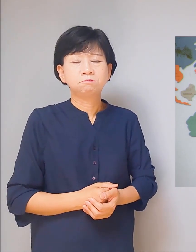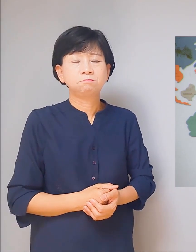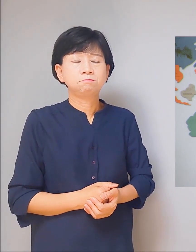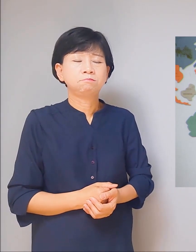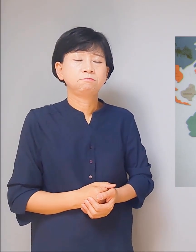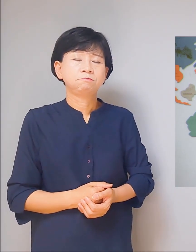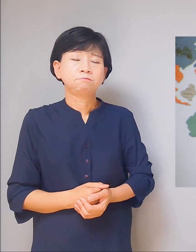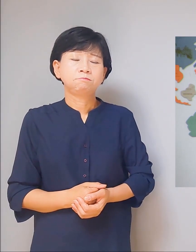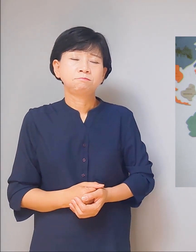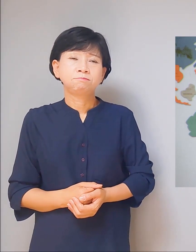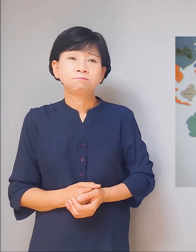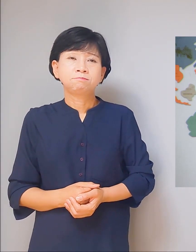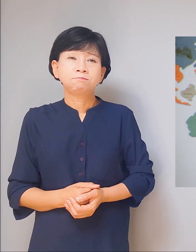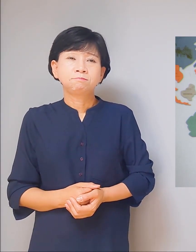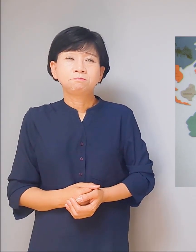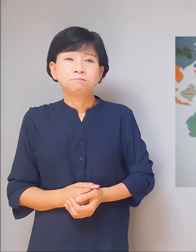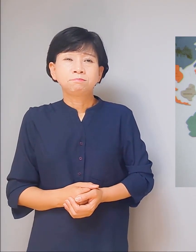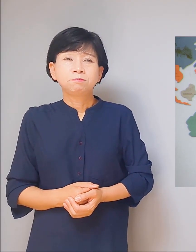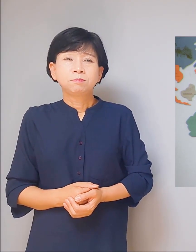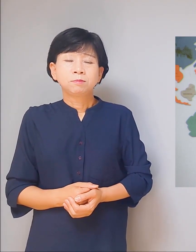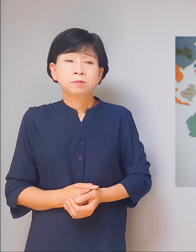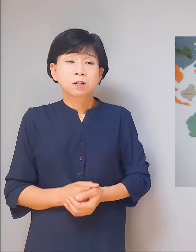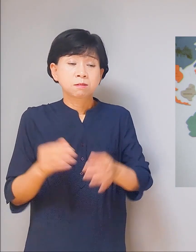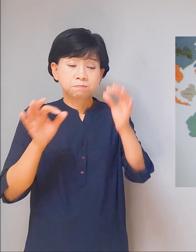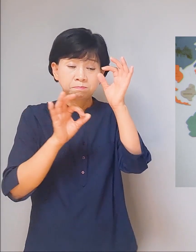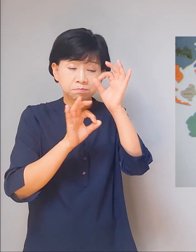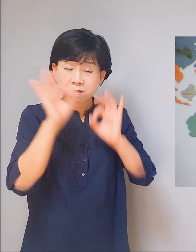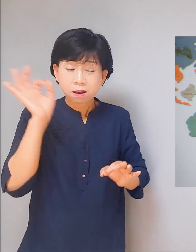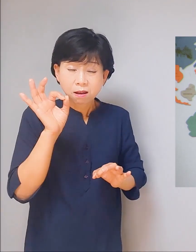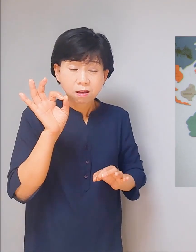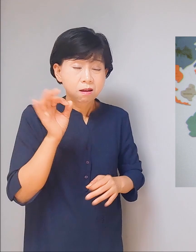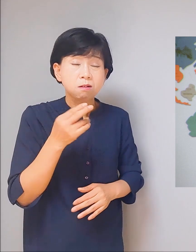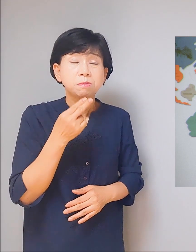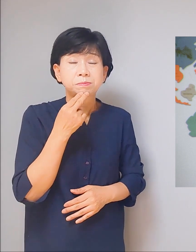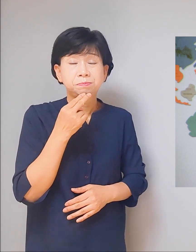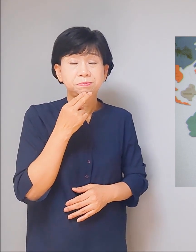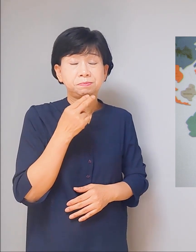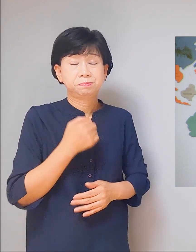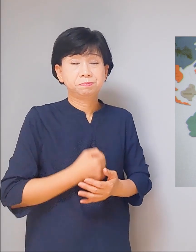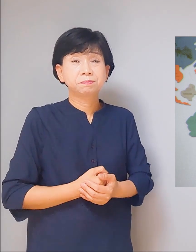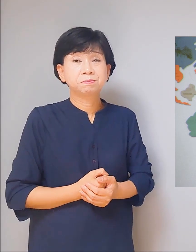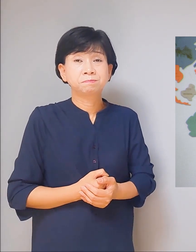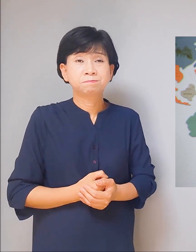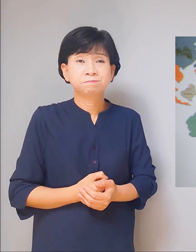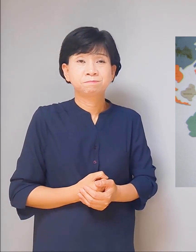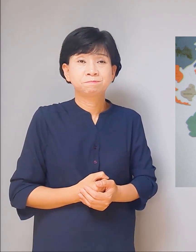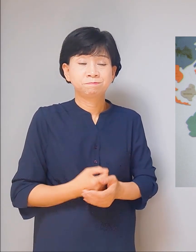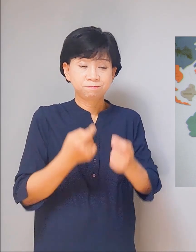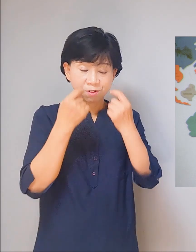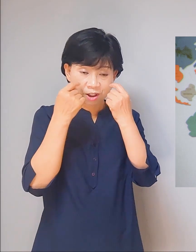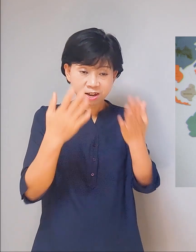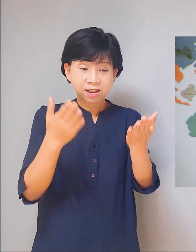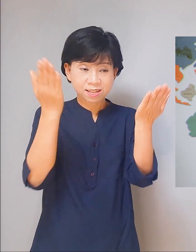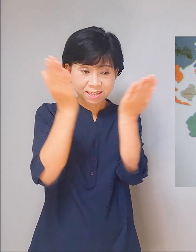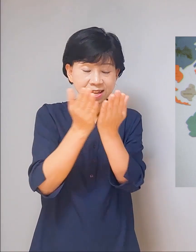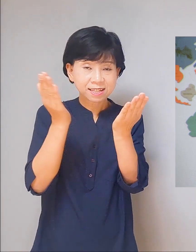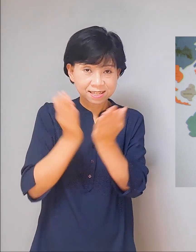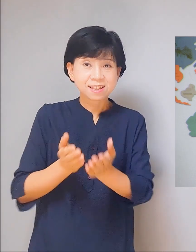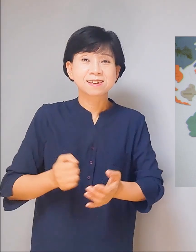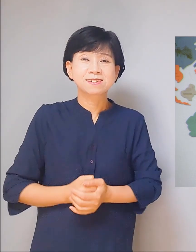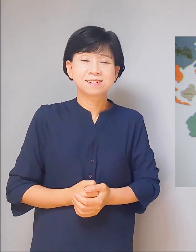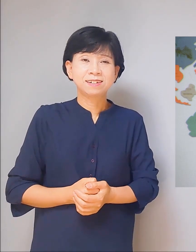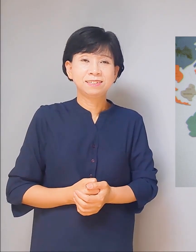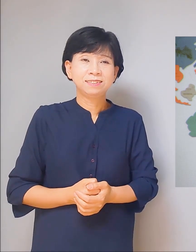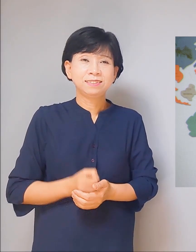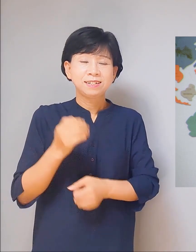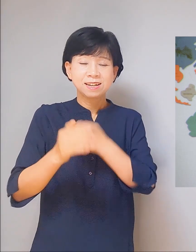싶습니다. 정말 한치의 오차도 없습니다. 더군다나 그들이 삼촌 라반을 알고 있다네요.